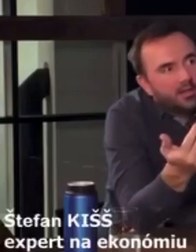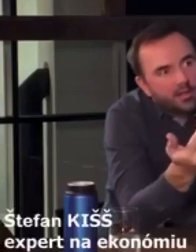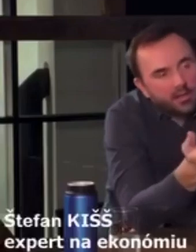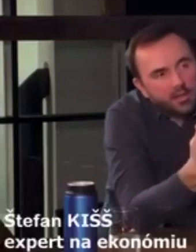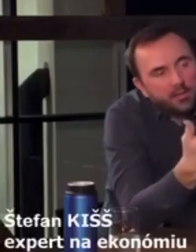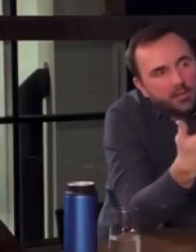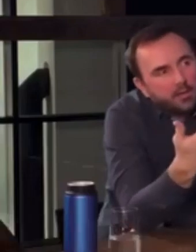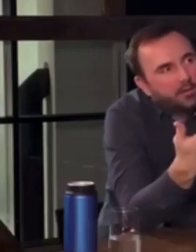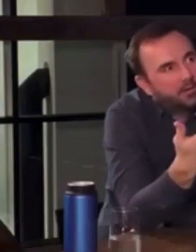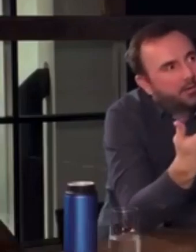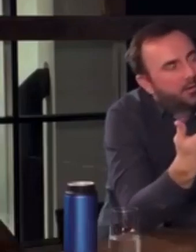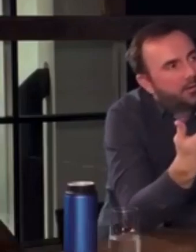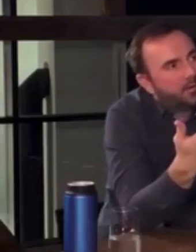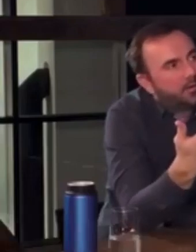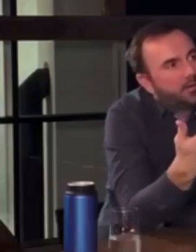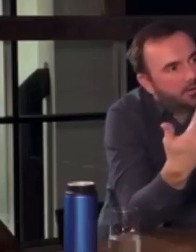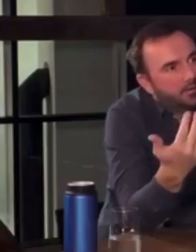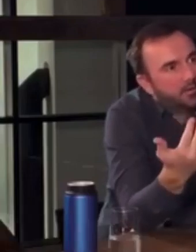komplexná agenda je